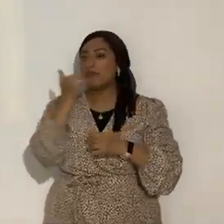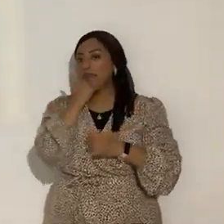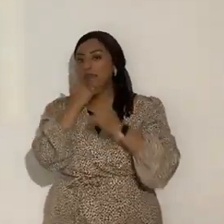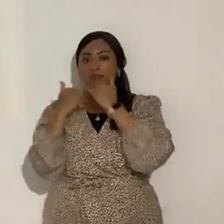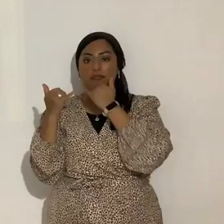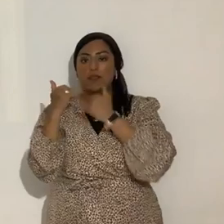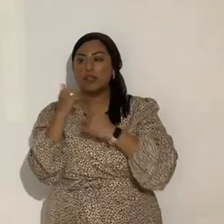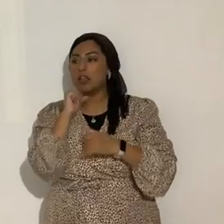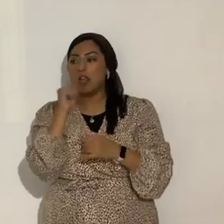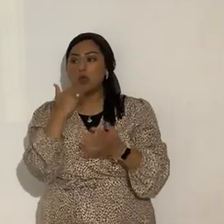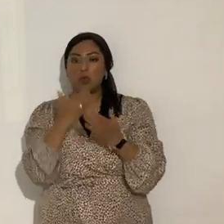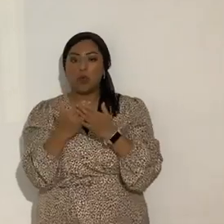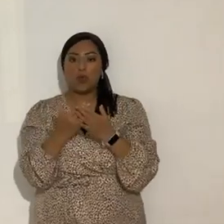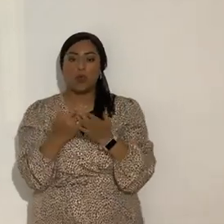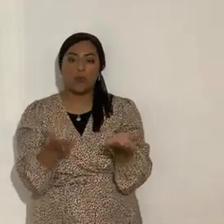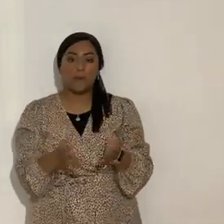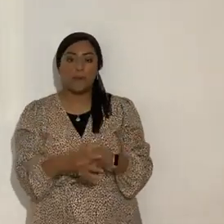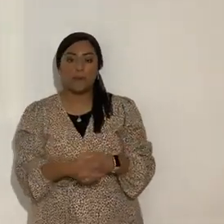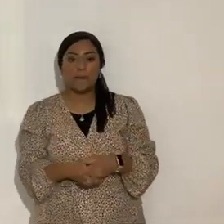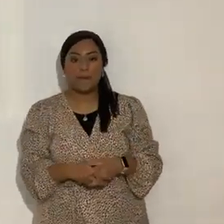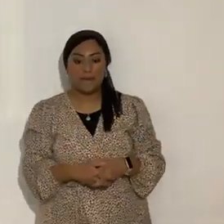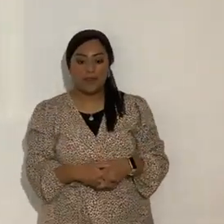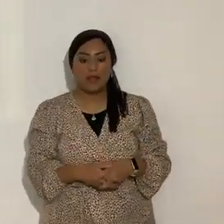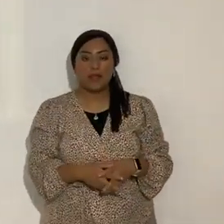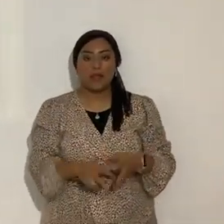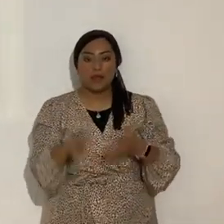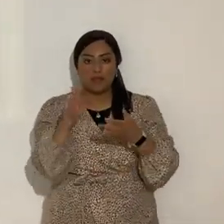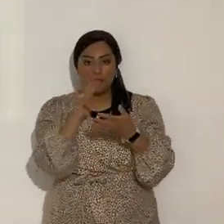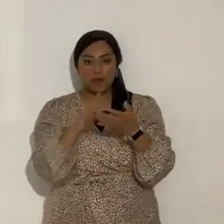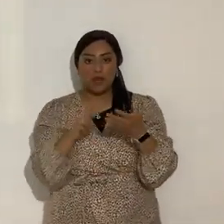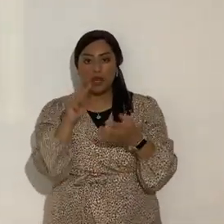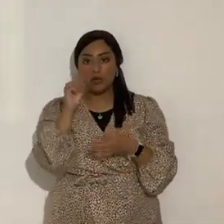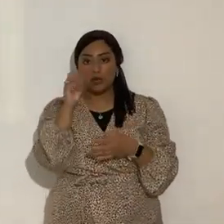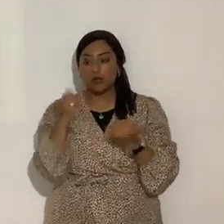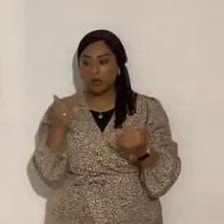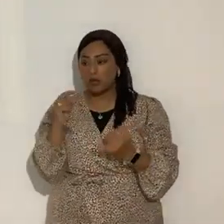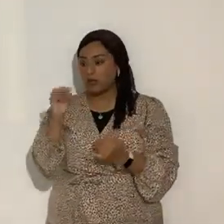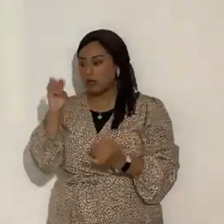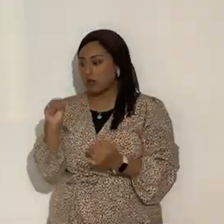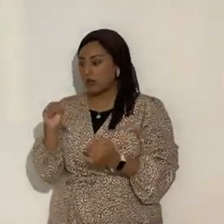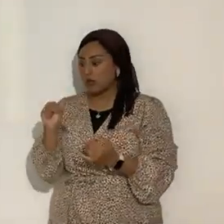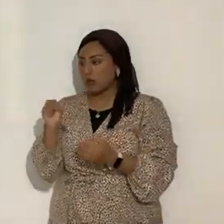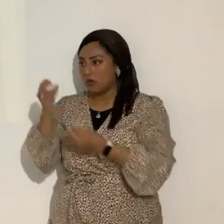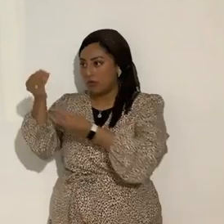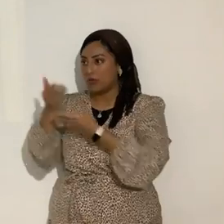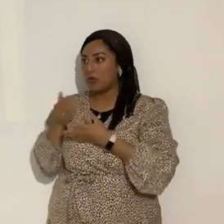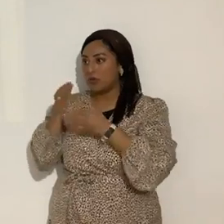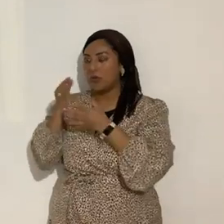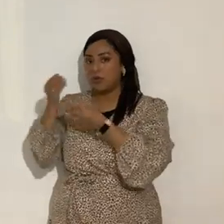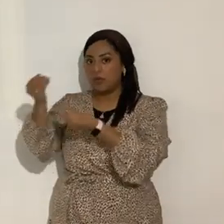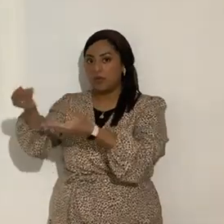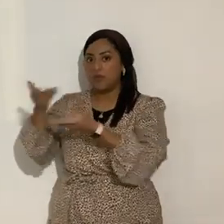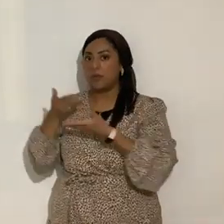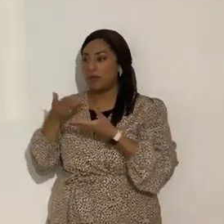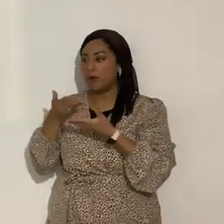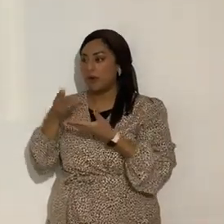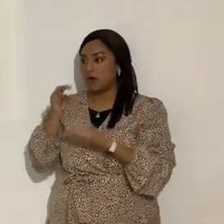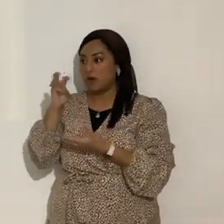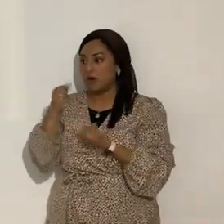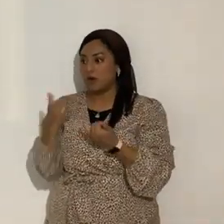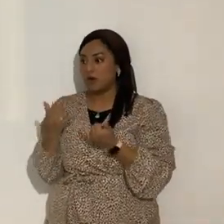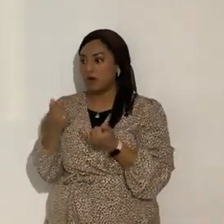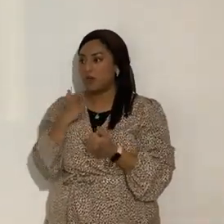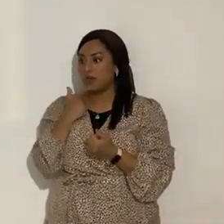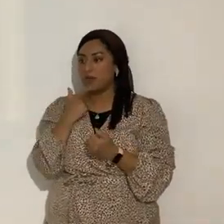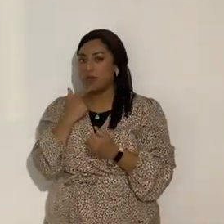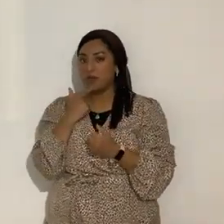existe para ti. Bueno, voy a leer una noticia, hermanos, no es falta de respeto a la palabra, porque es una profecía lo que estamos